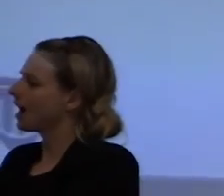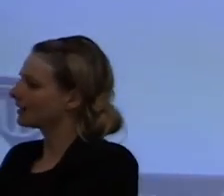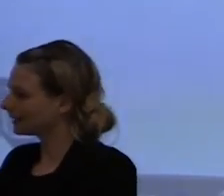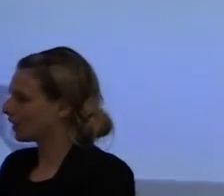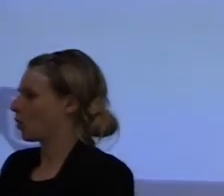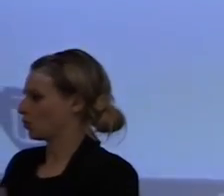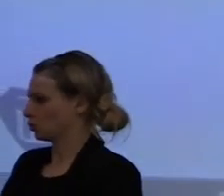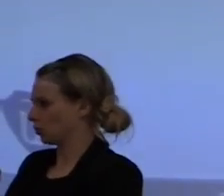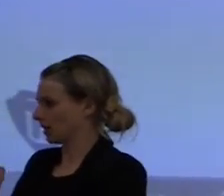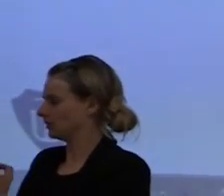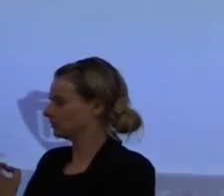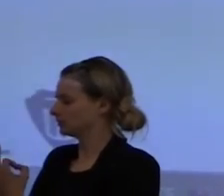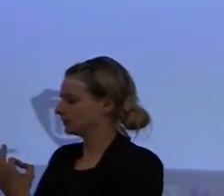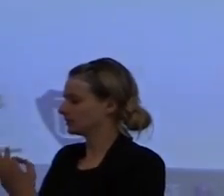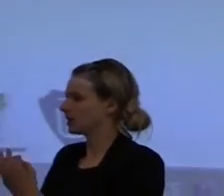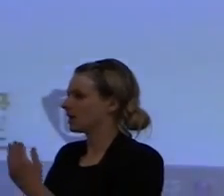V rámci